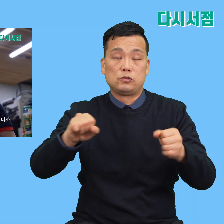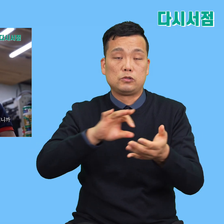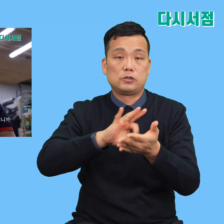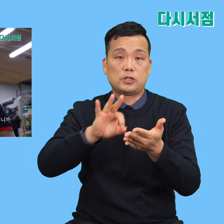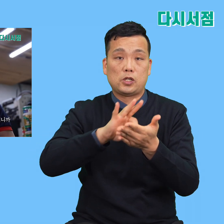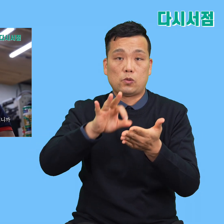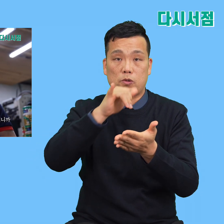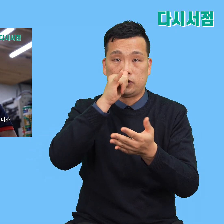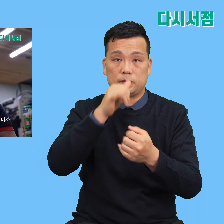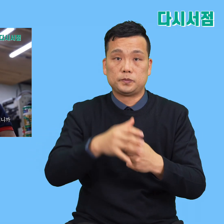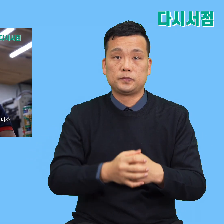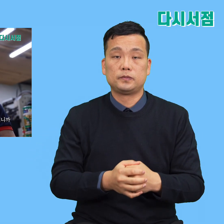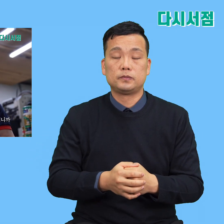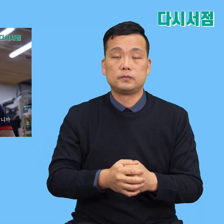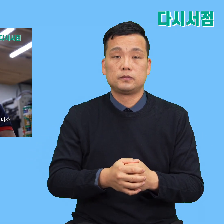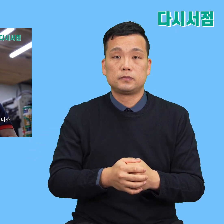그러니까